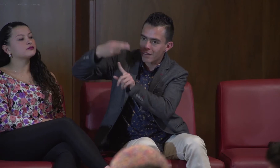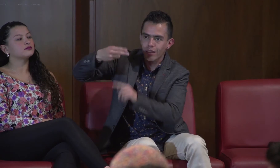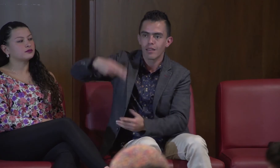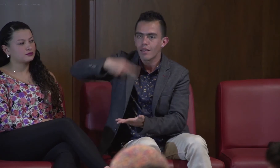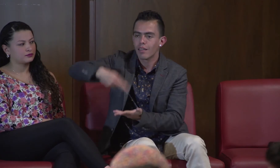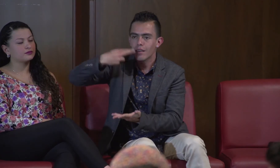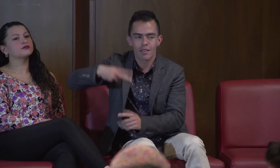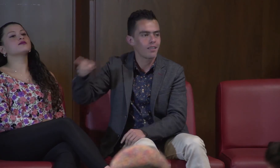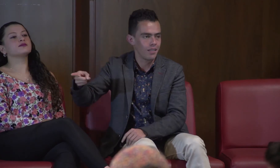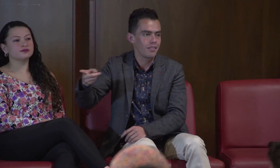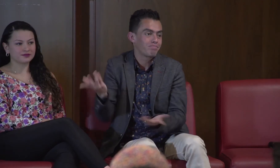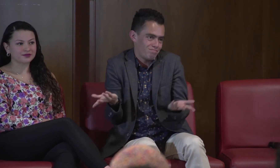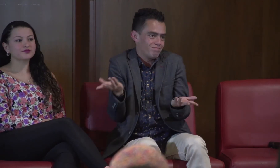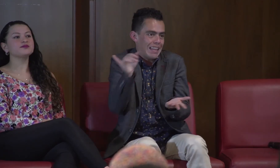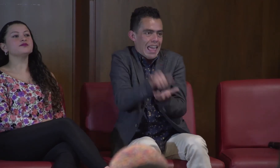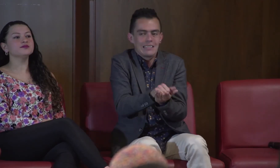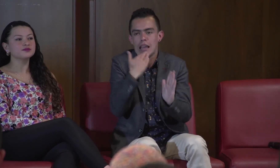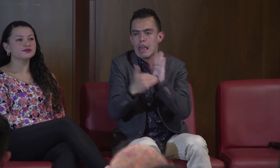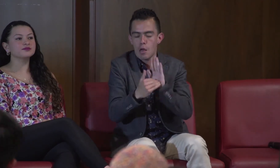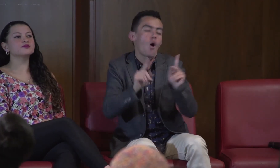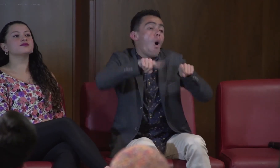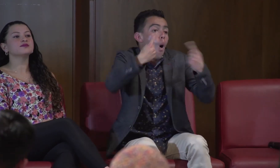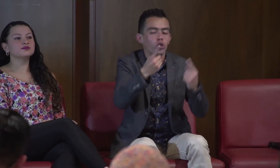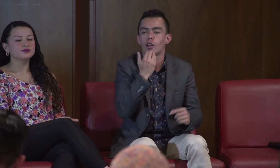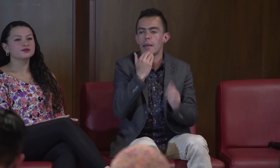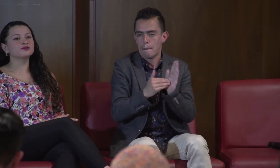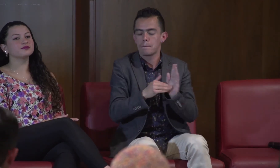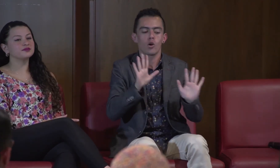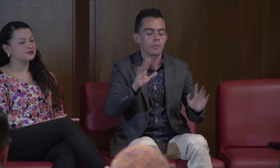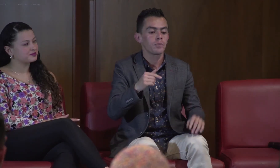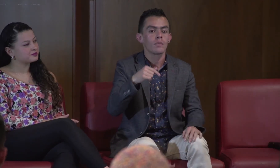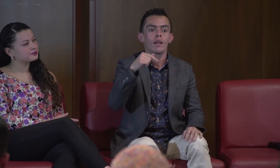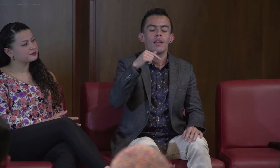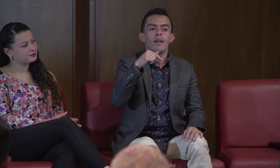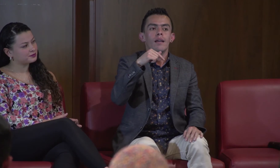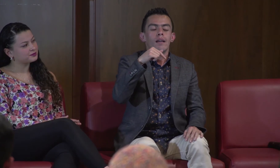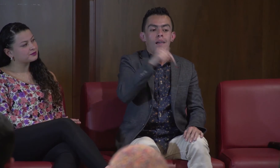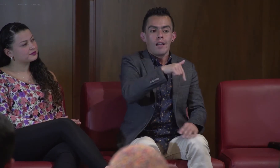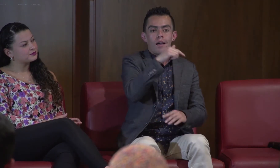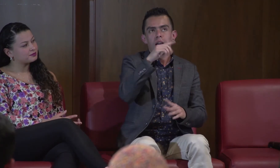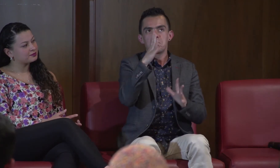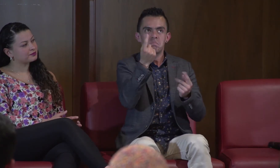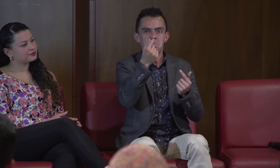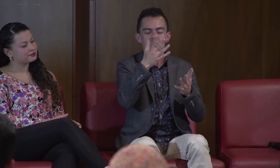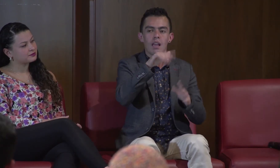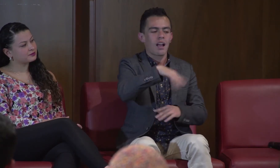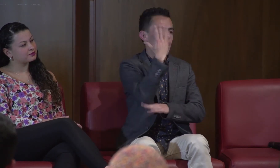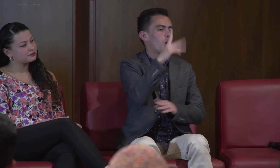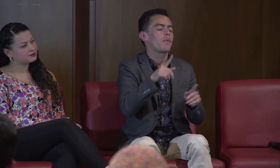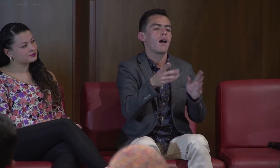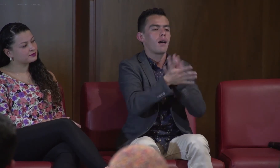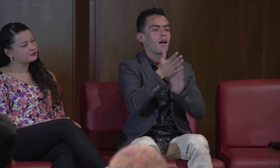distinta porque está más relacionado a cómo ellos lo hacen. Entonces, por ese ejemplo podríamos entender las diferencias de cada una de las